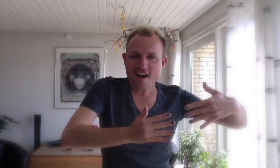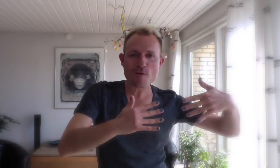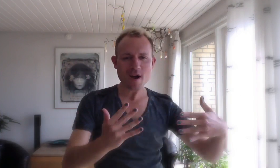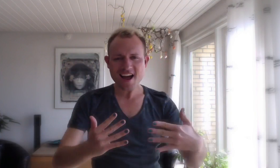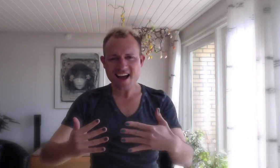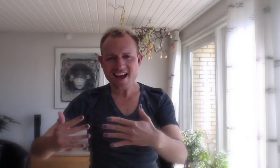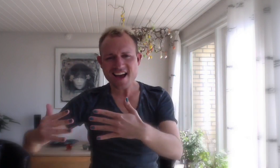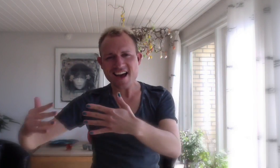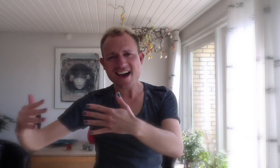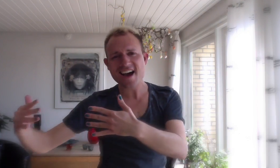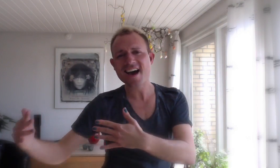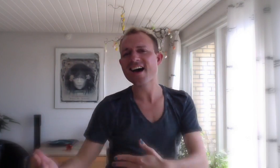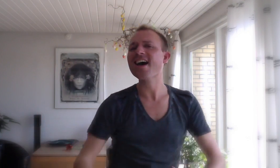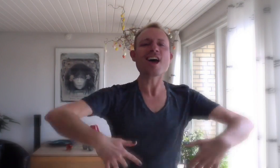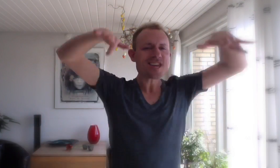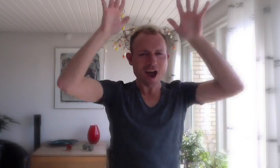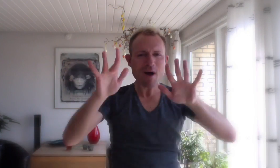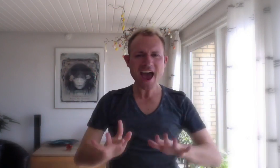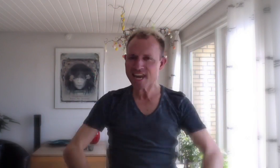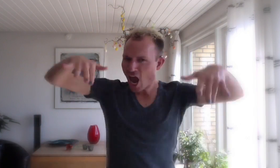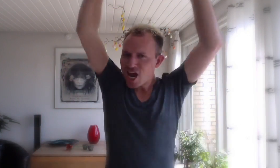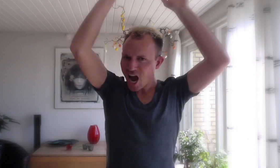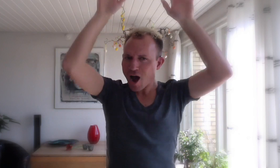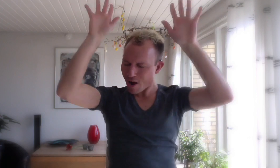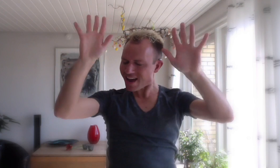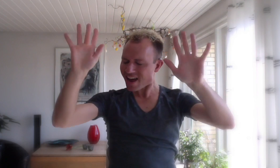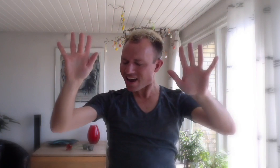lluvia cae Hooray, hooray